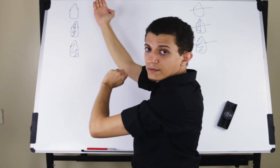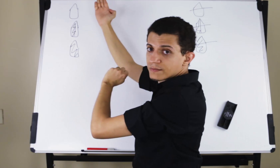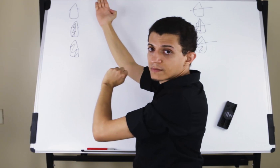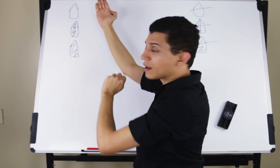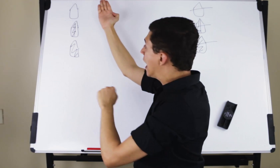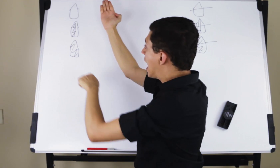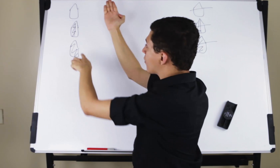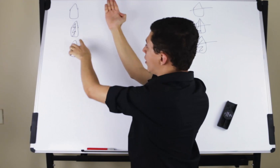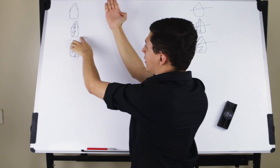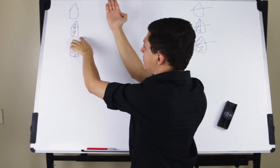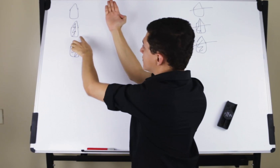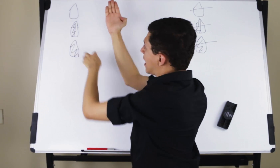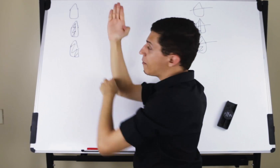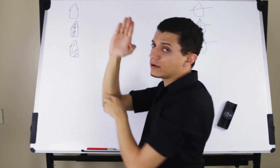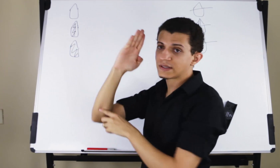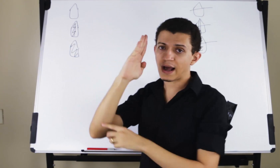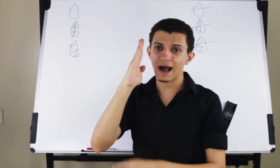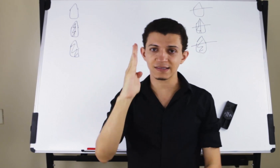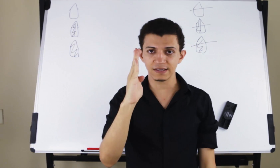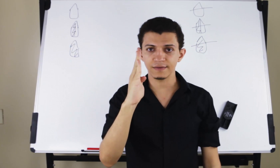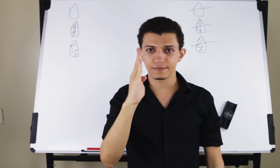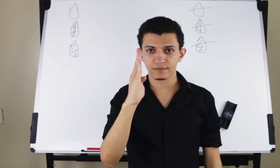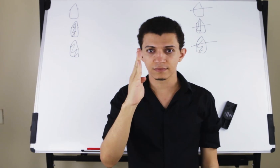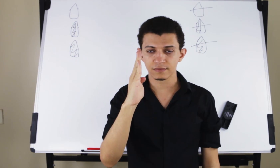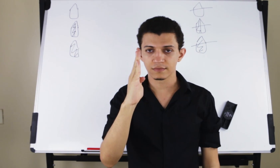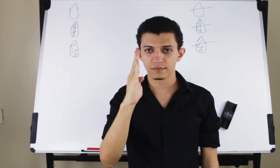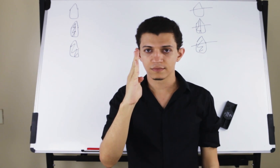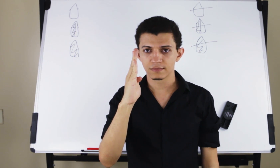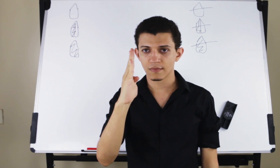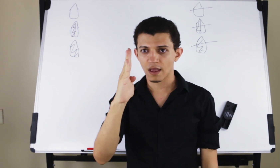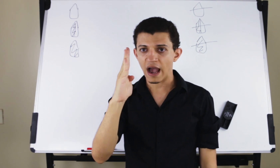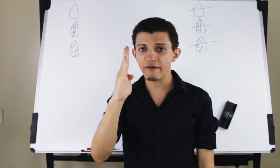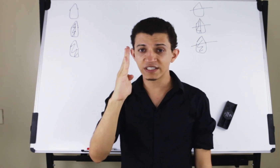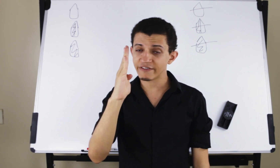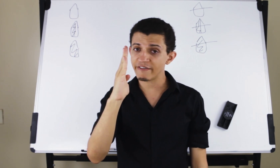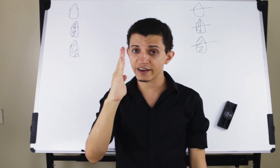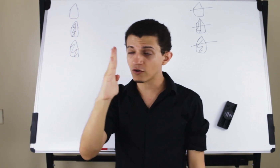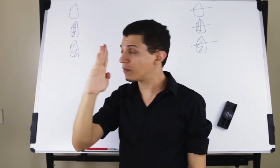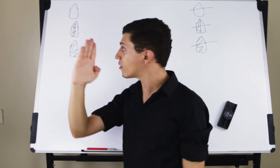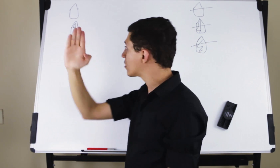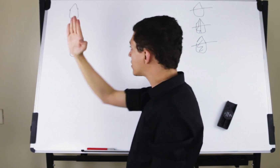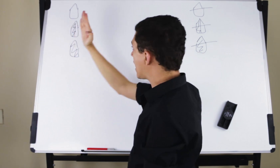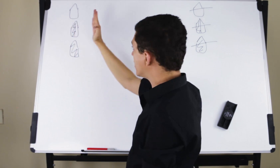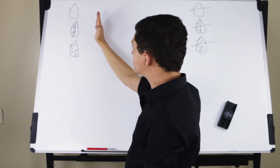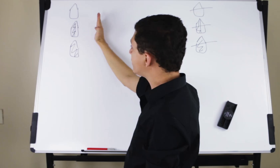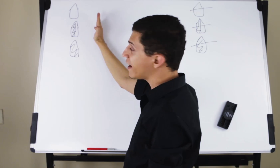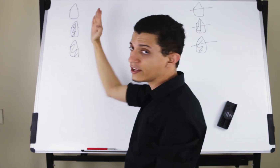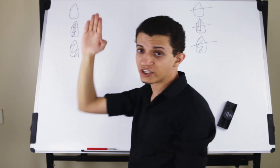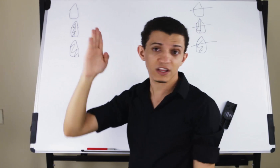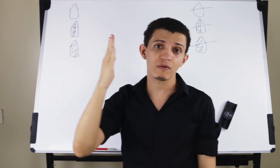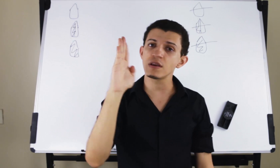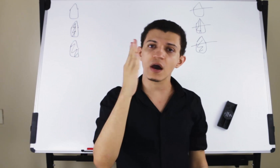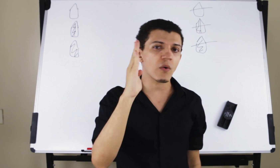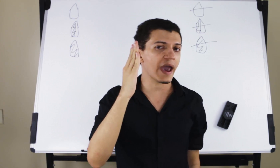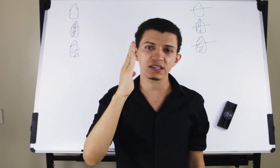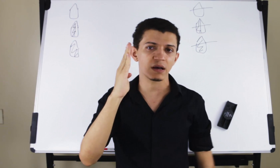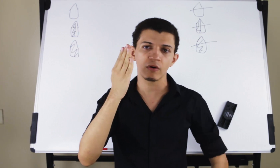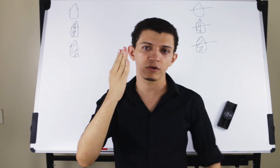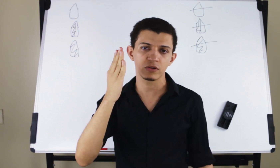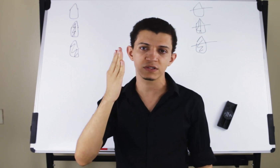Igualzinho. Agora, a mão está assim. Aí você vai ver aqui comigo que está diferente. Então, não é essa mão que eu estou